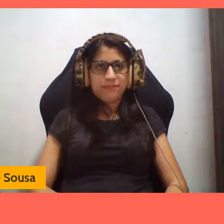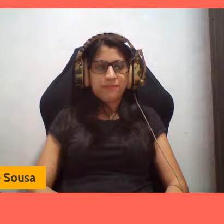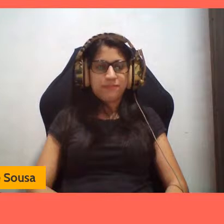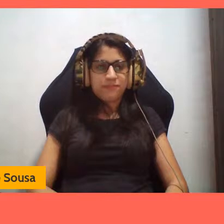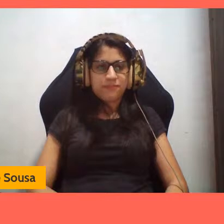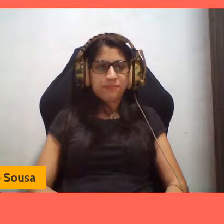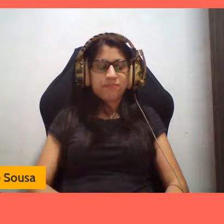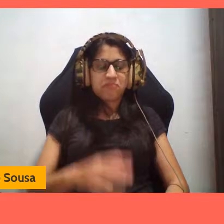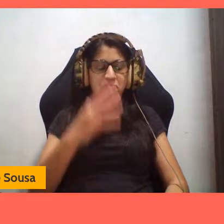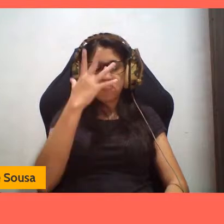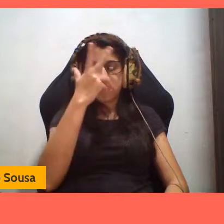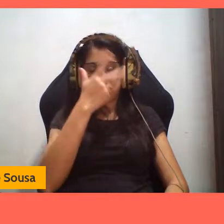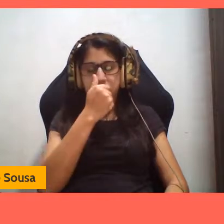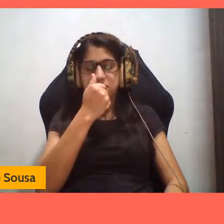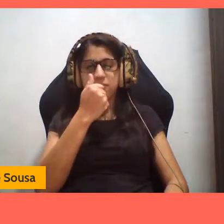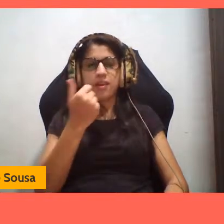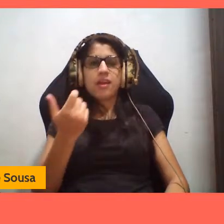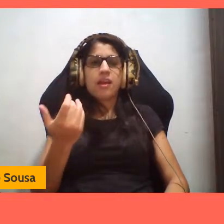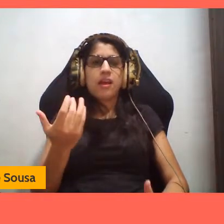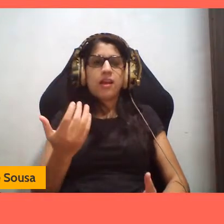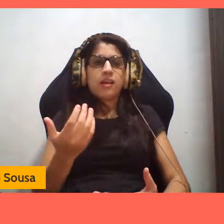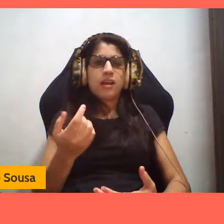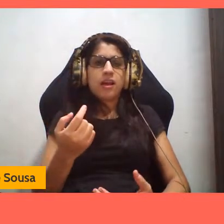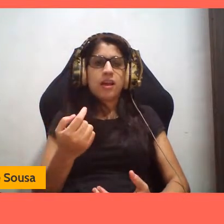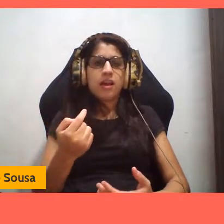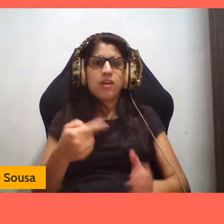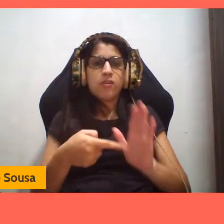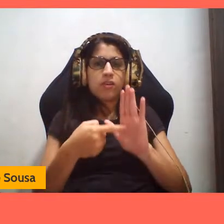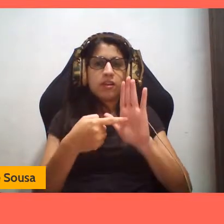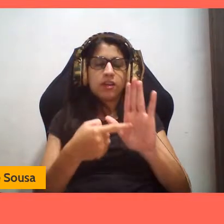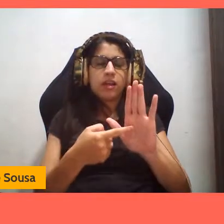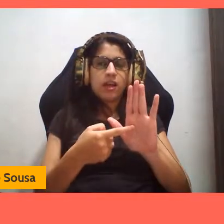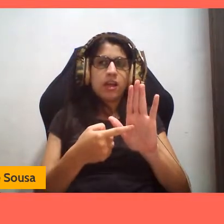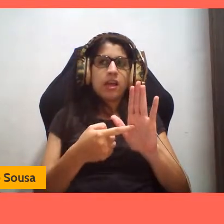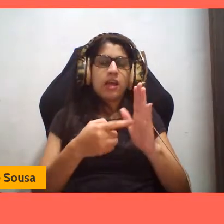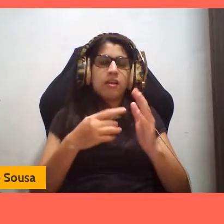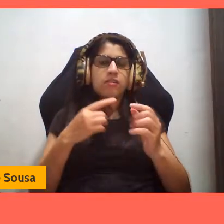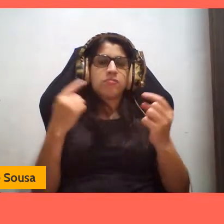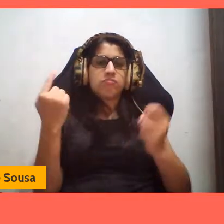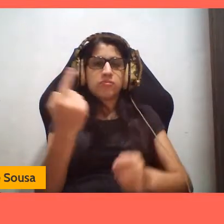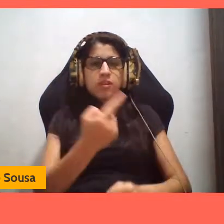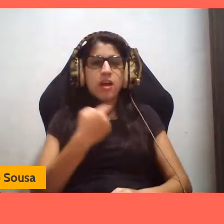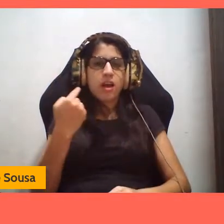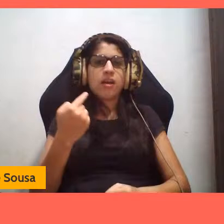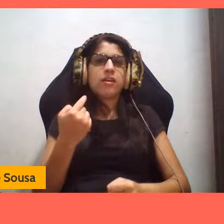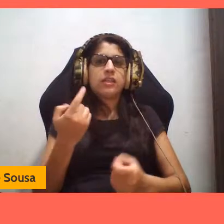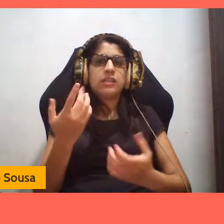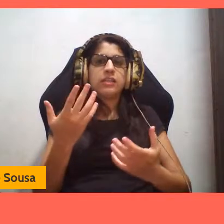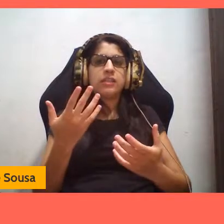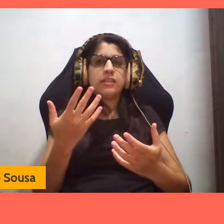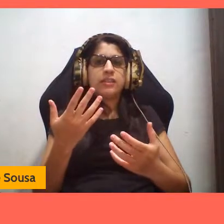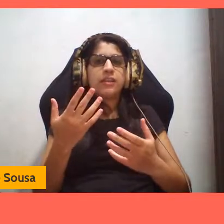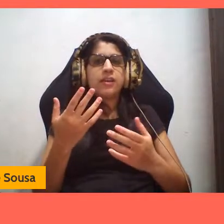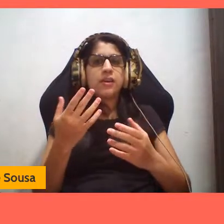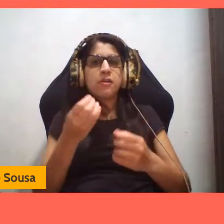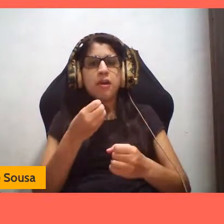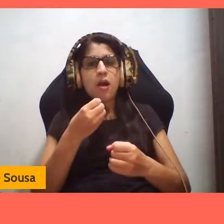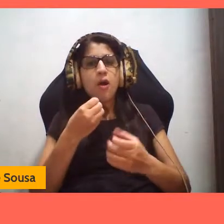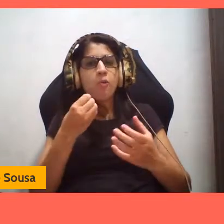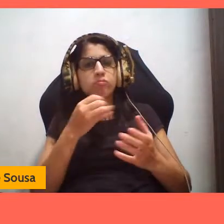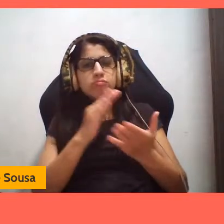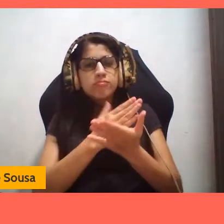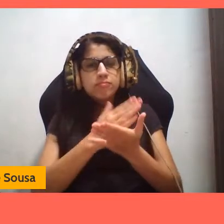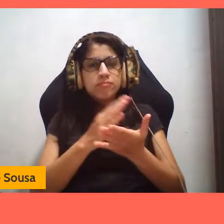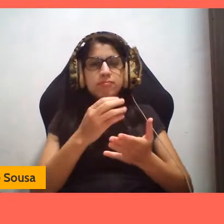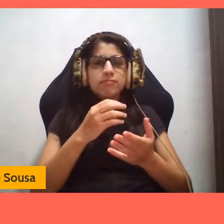Que lindeza, né? Deixa eu trazer aqui. A gente vai ter ainda. Tem algumas surpresas ainda hoje. Eu tô